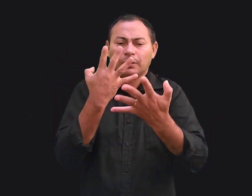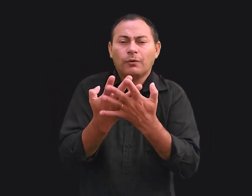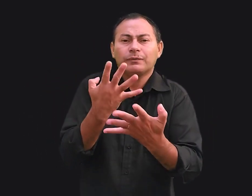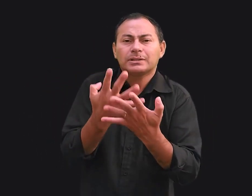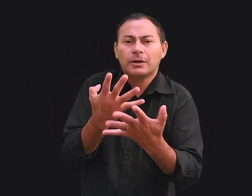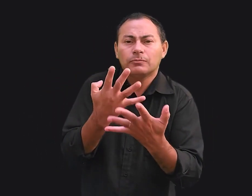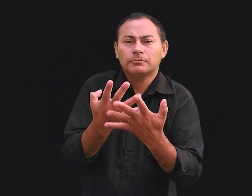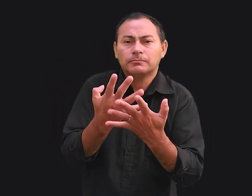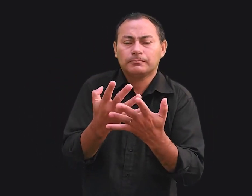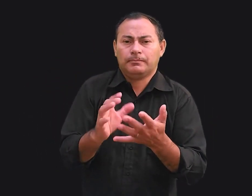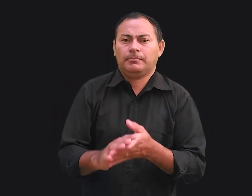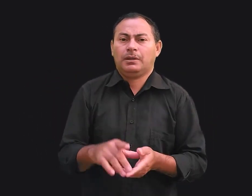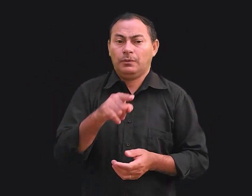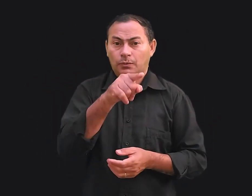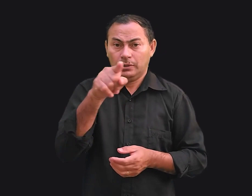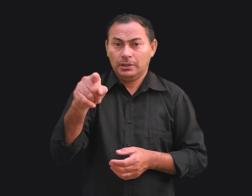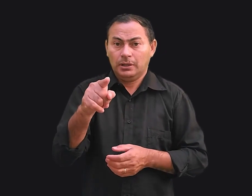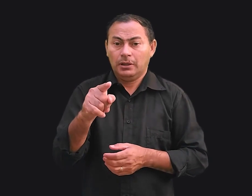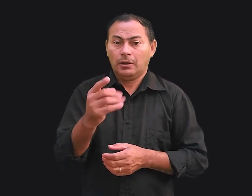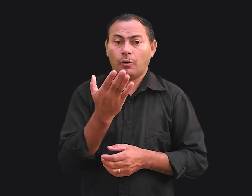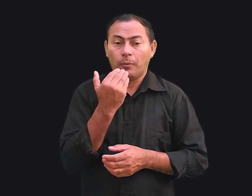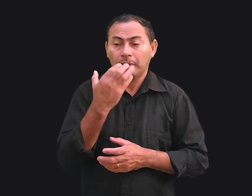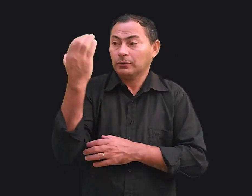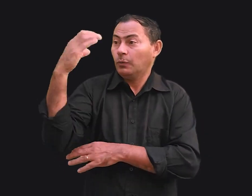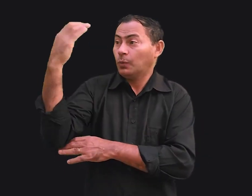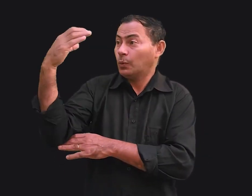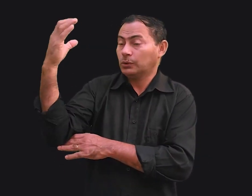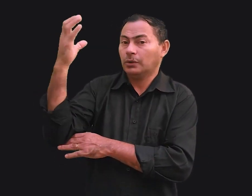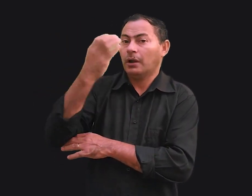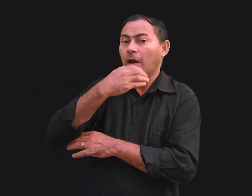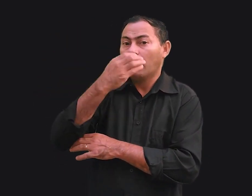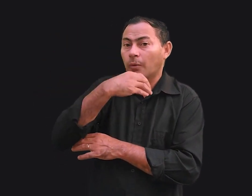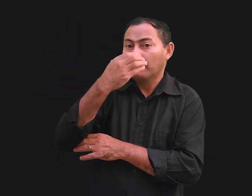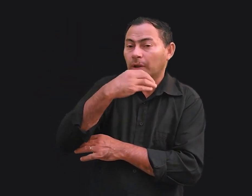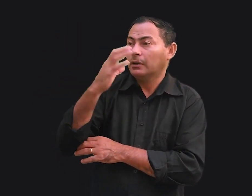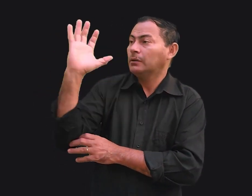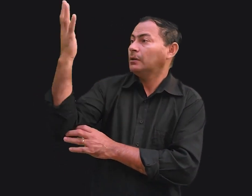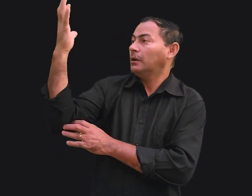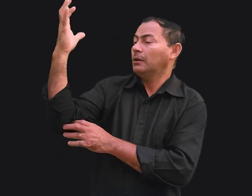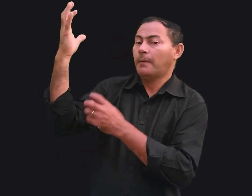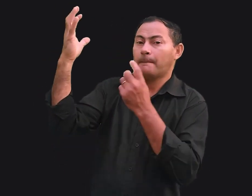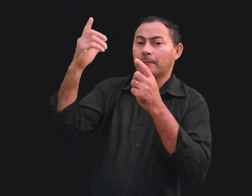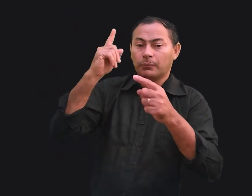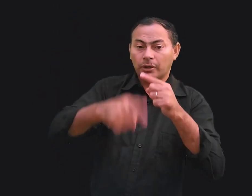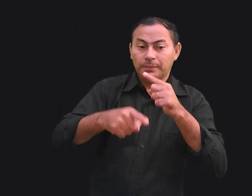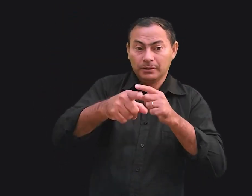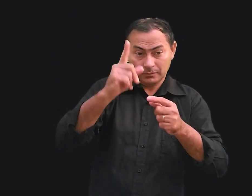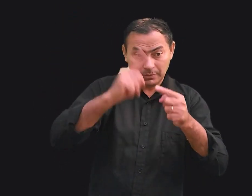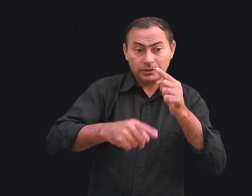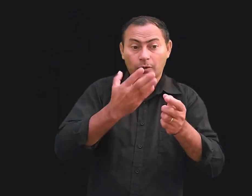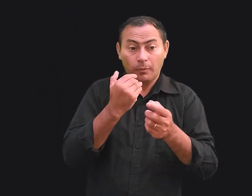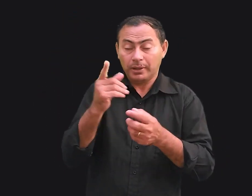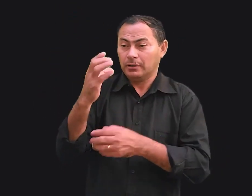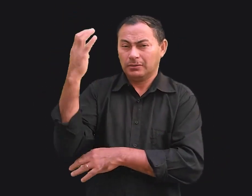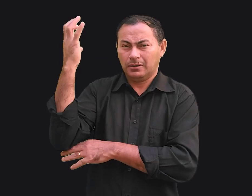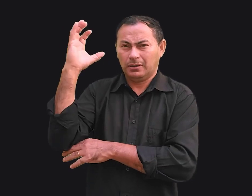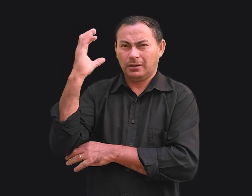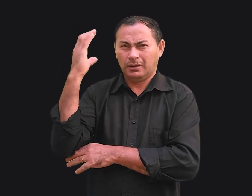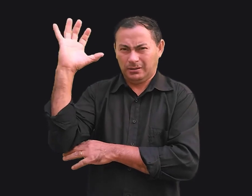confissão. Você comeu do fruto da árvore da qual lhe proibi de comer? Acho esse negócio